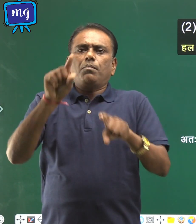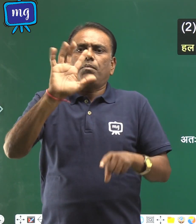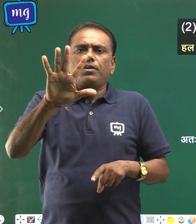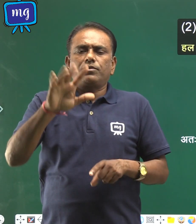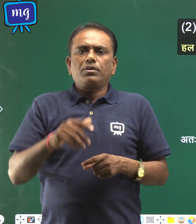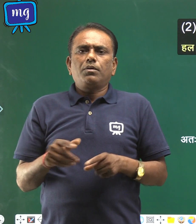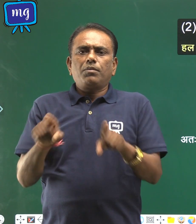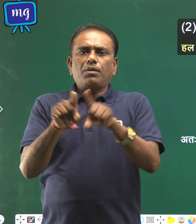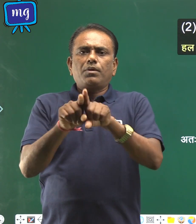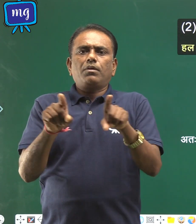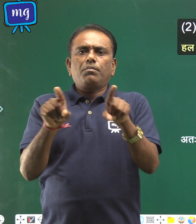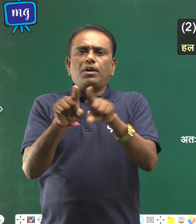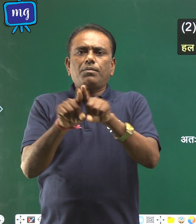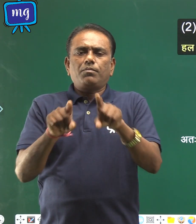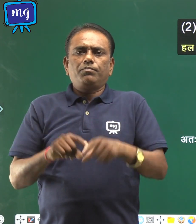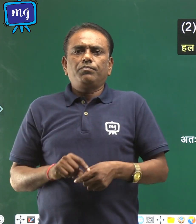बराबर